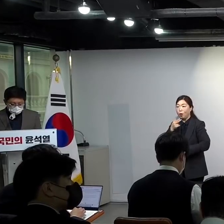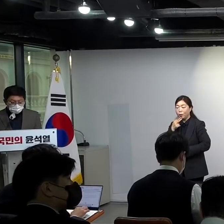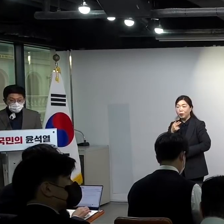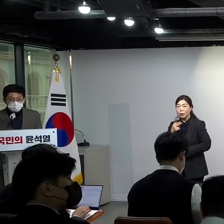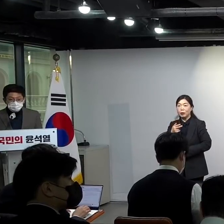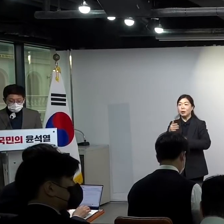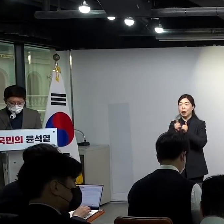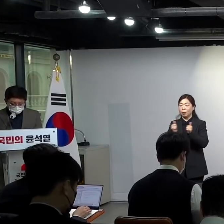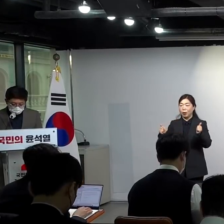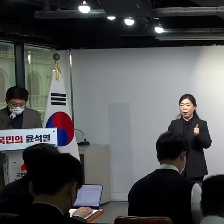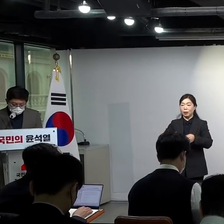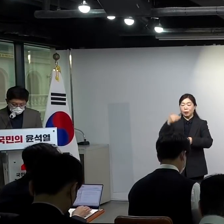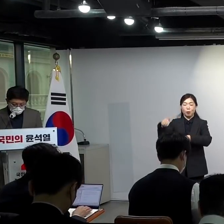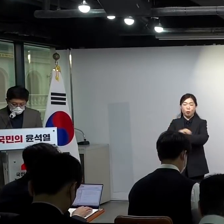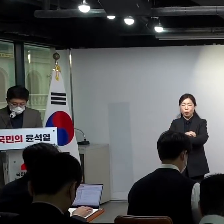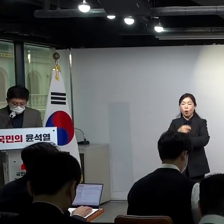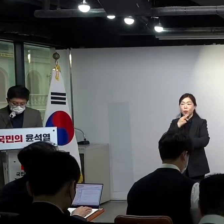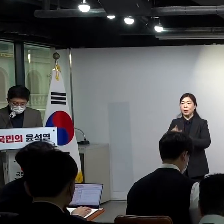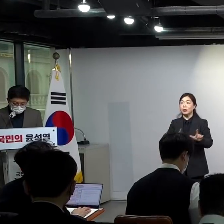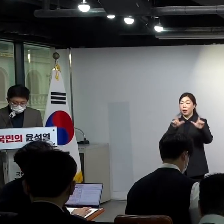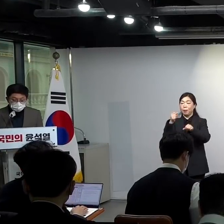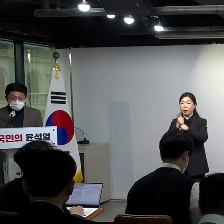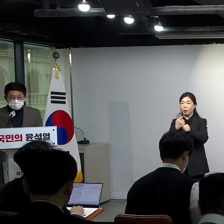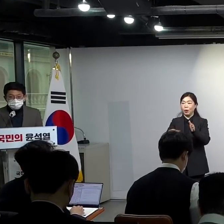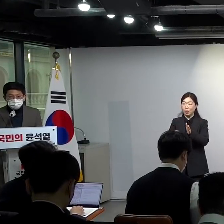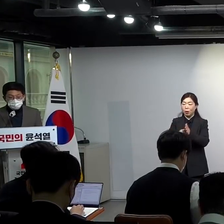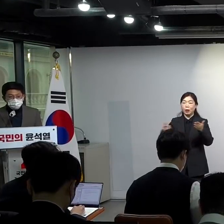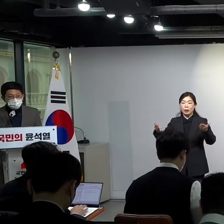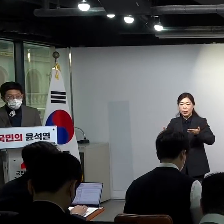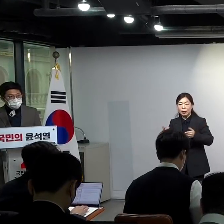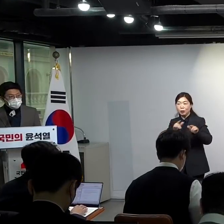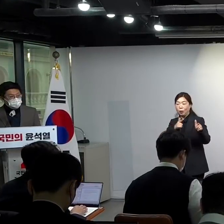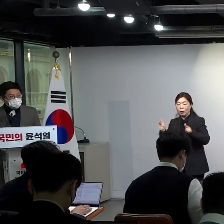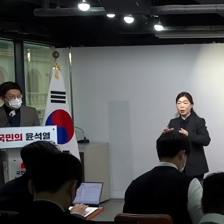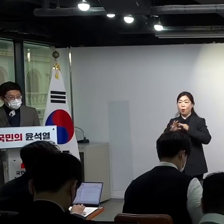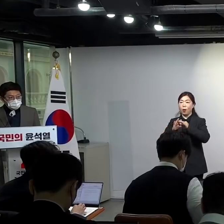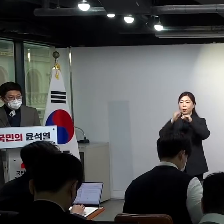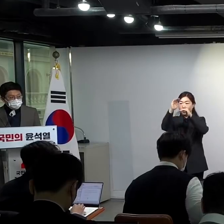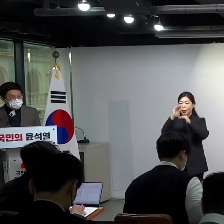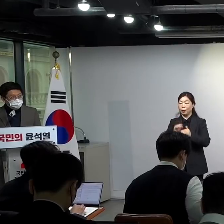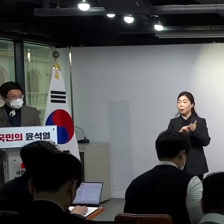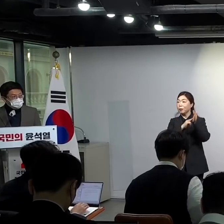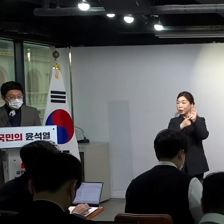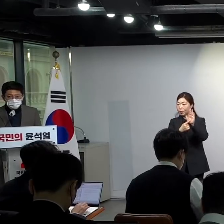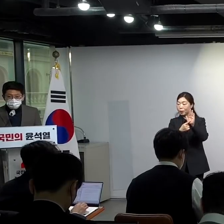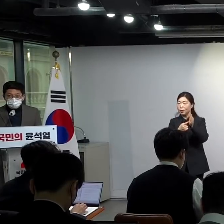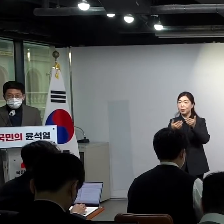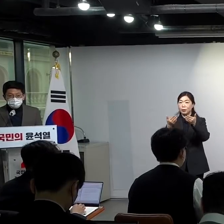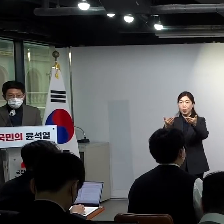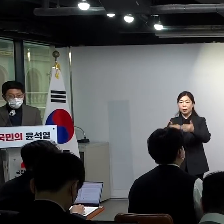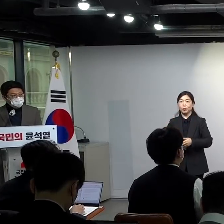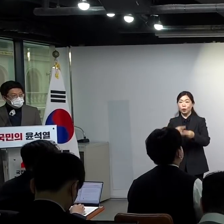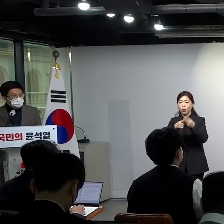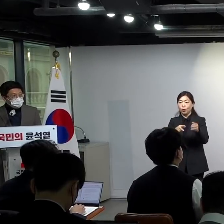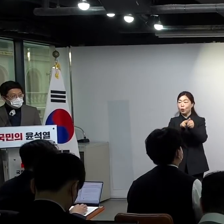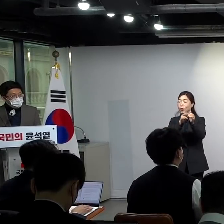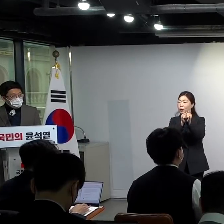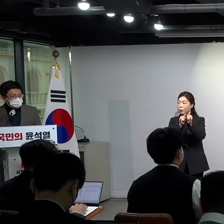만들기 위해서 장애인의 삶과 일자리 등 일상 전반에 관련된 공약을 준비했습니다. 윤석열